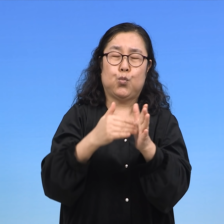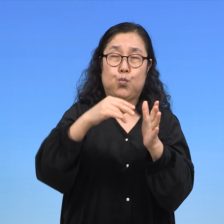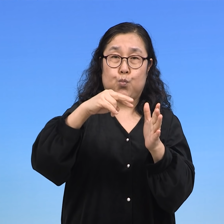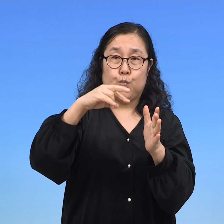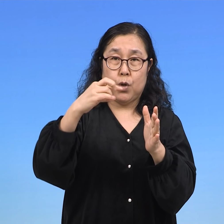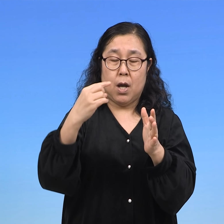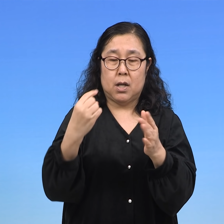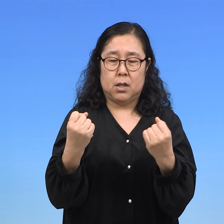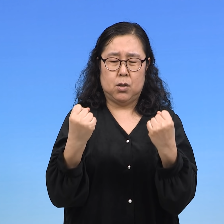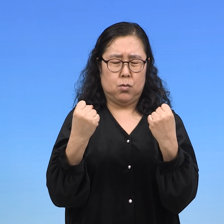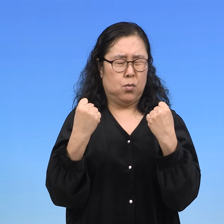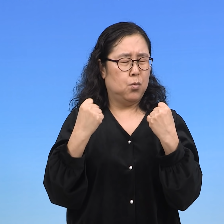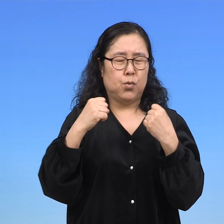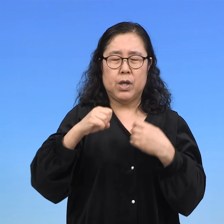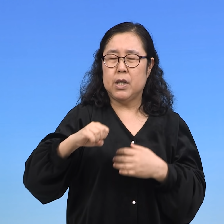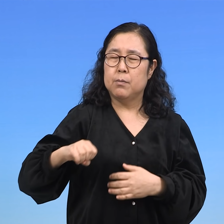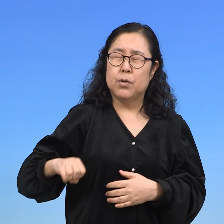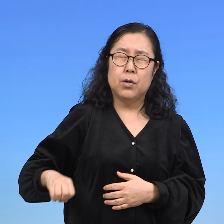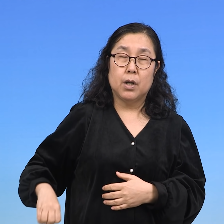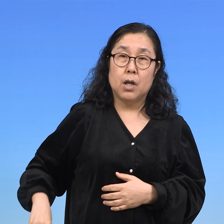죽음까지도 힘을 잃고